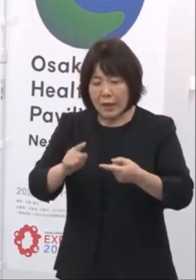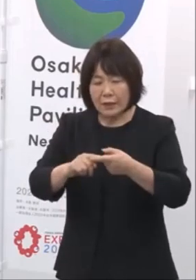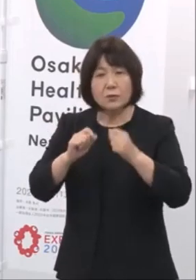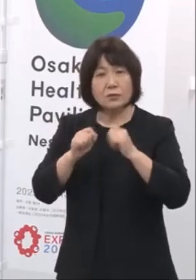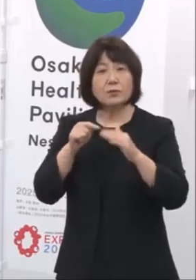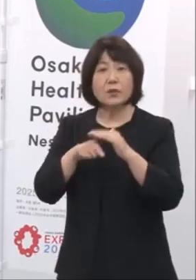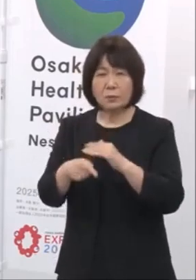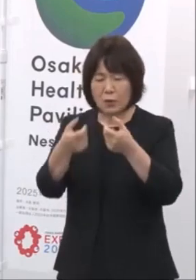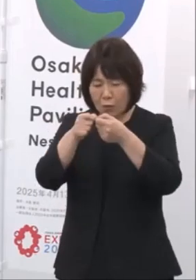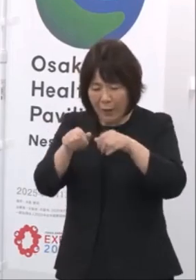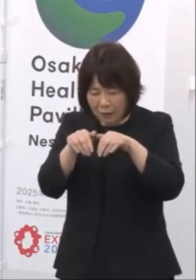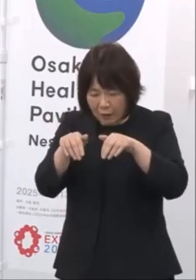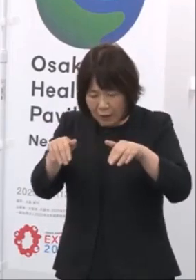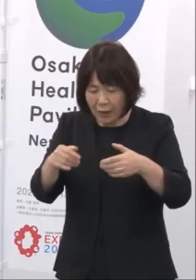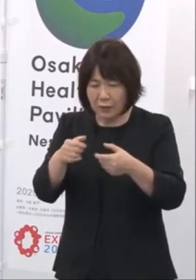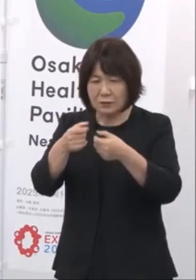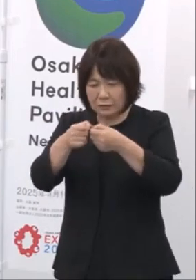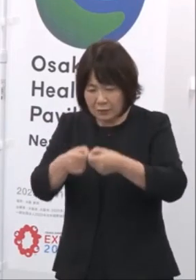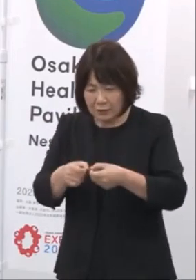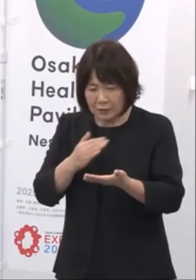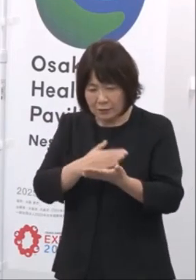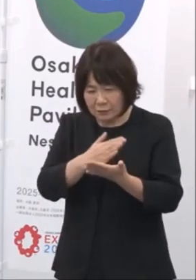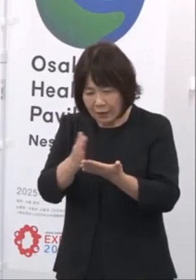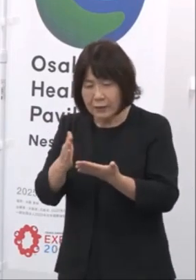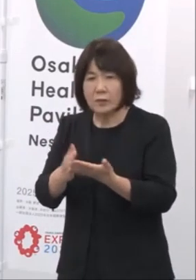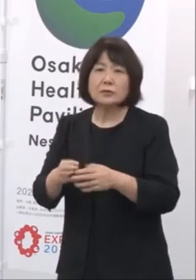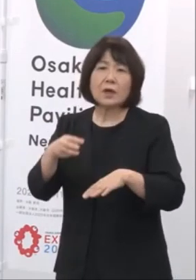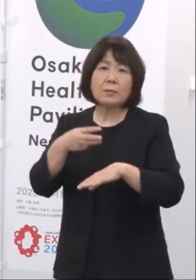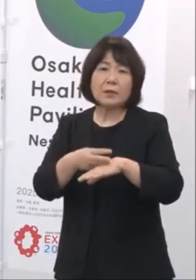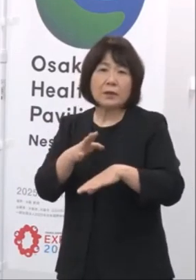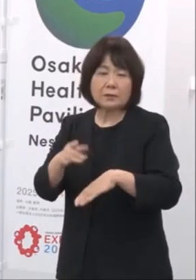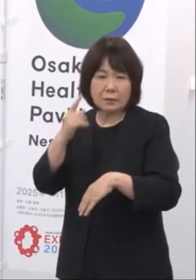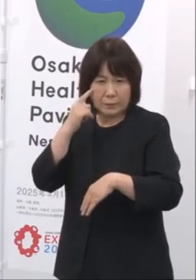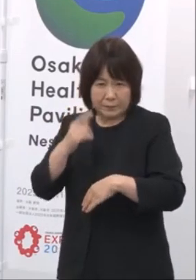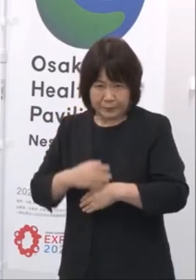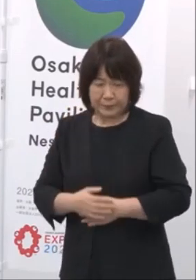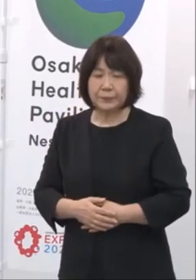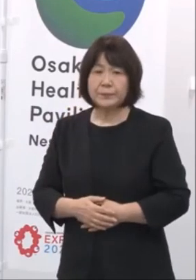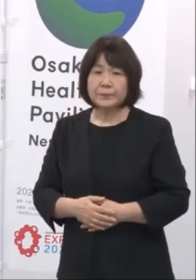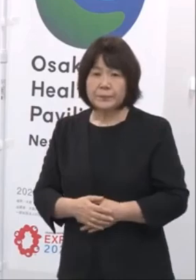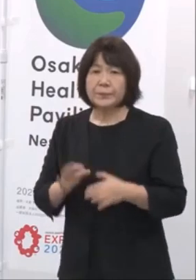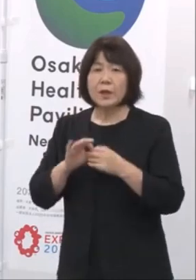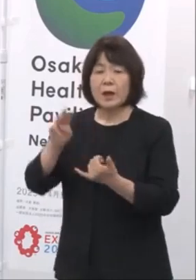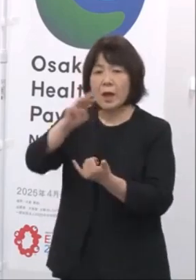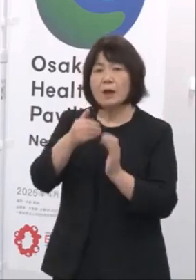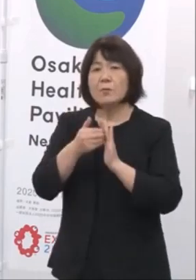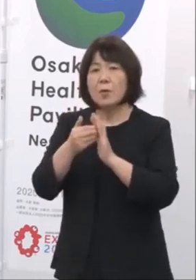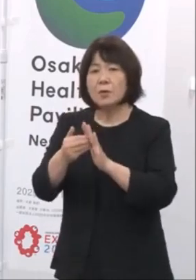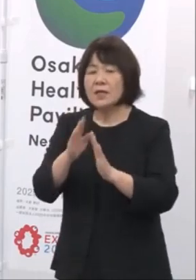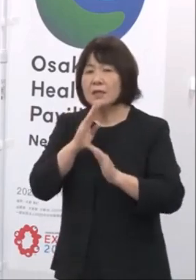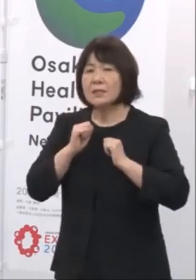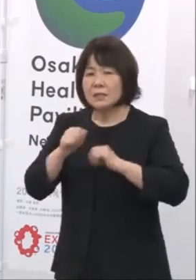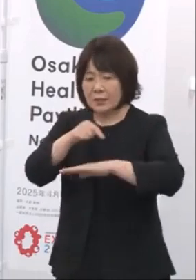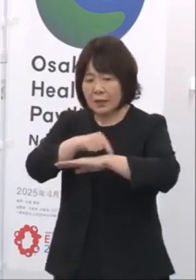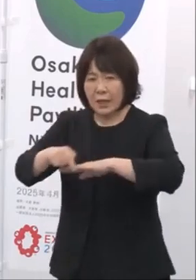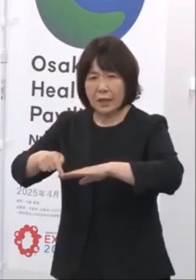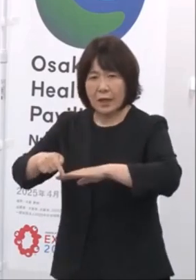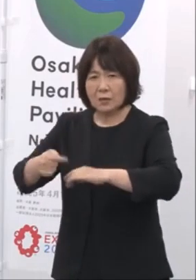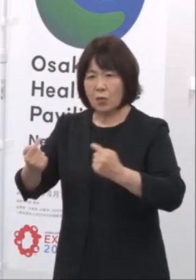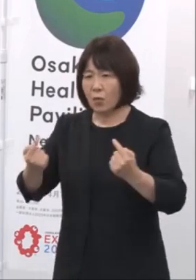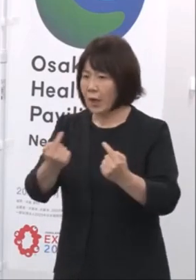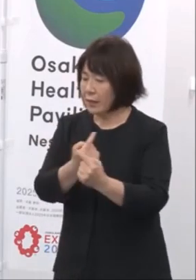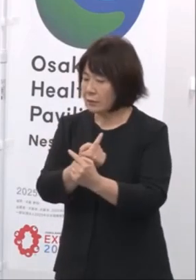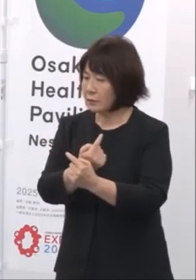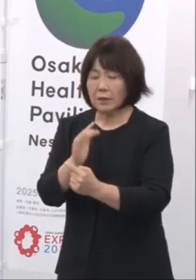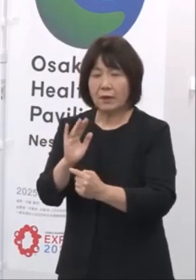と、詳細化していく、具体化していくのがマニュアルなんだというふうに思っています。なので防災実施計画そのものを変えるということには僕は